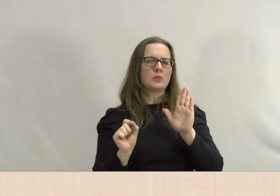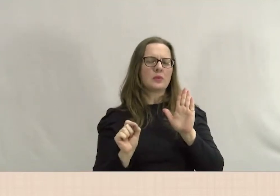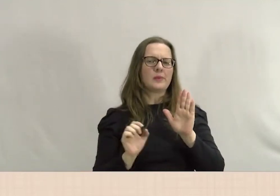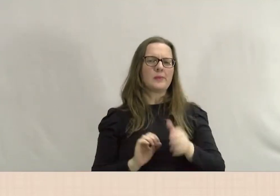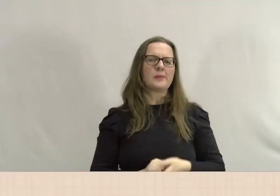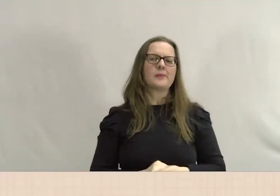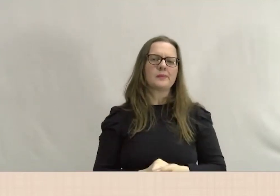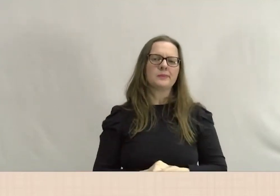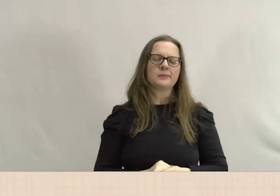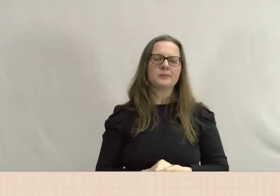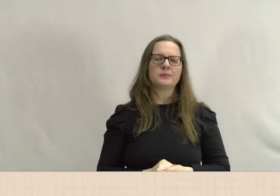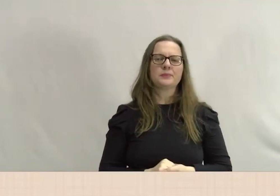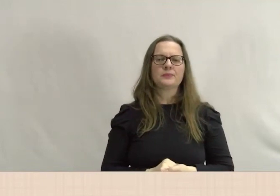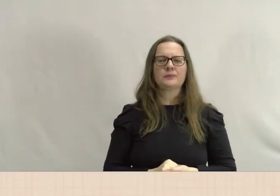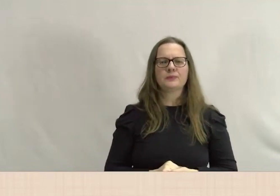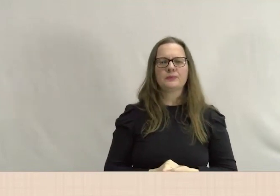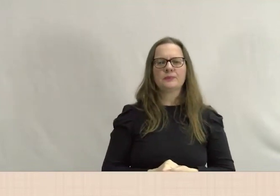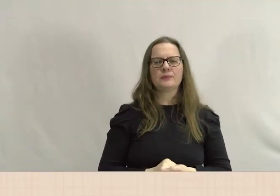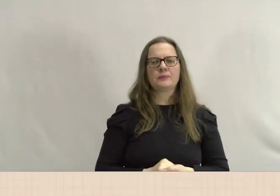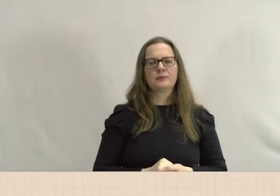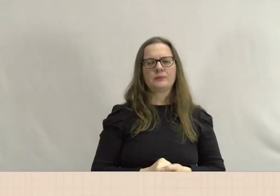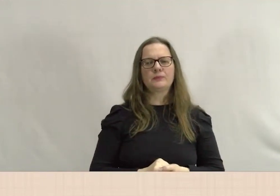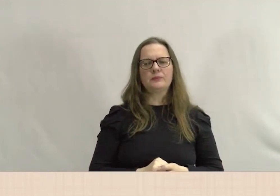João 8,44.